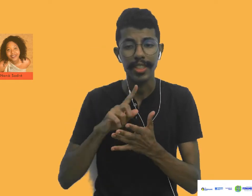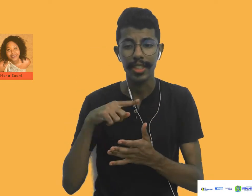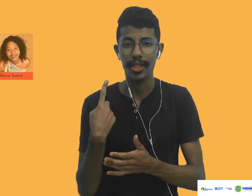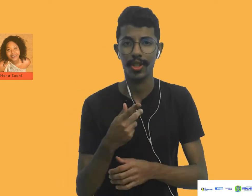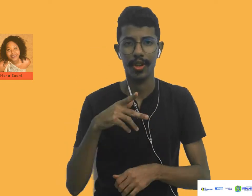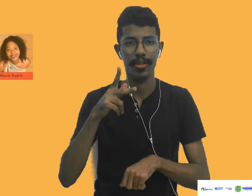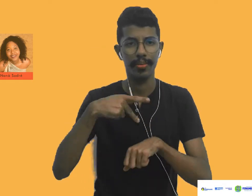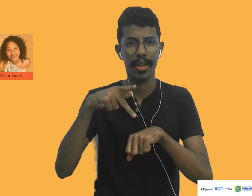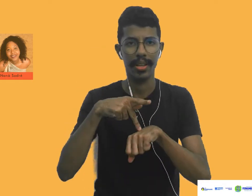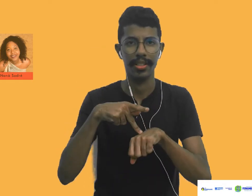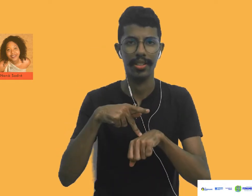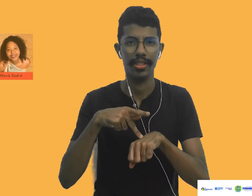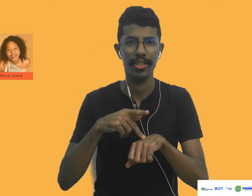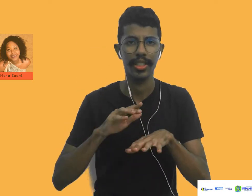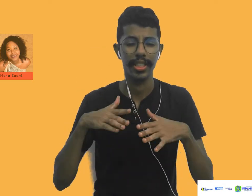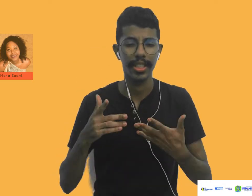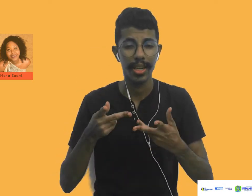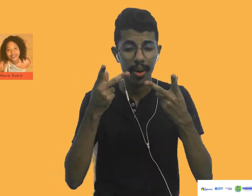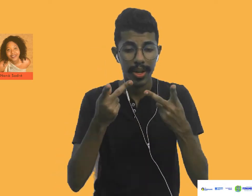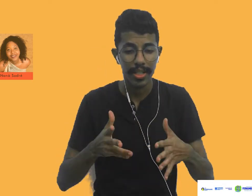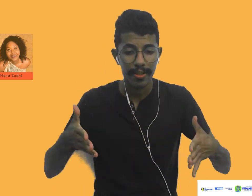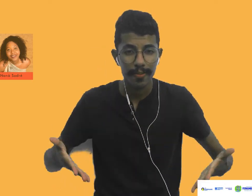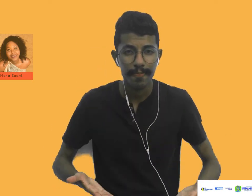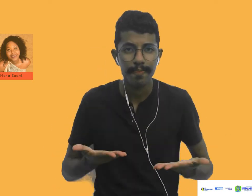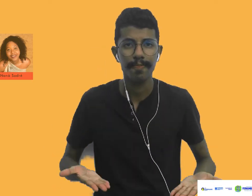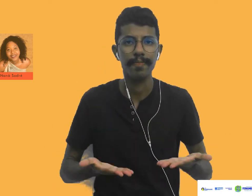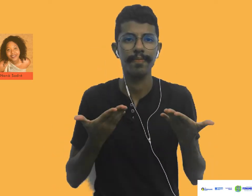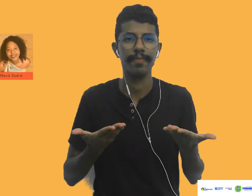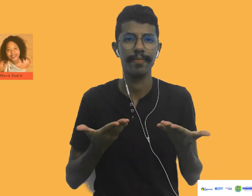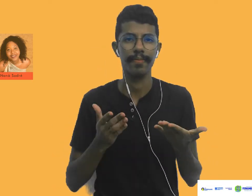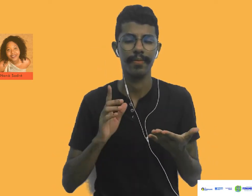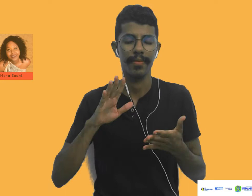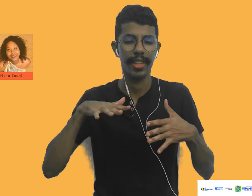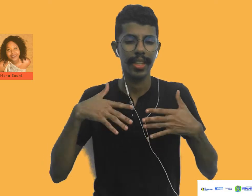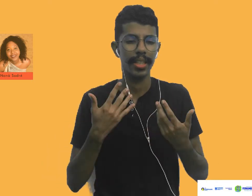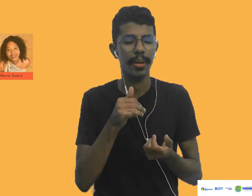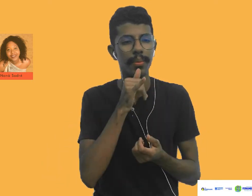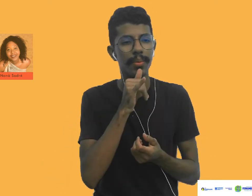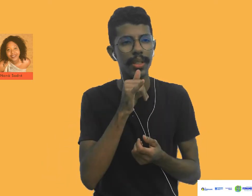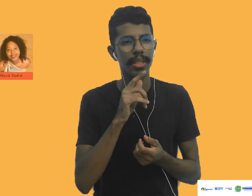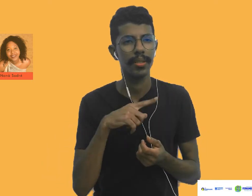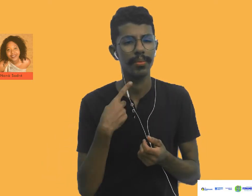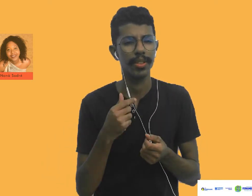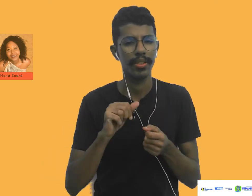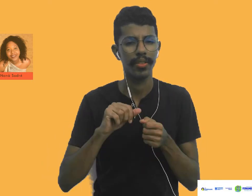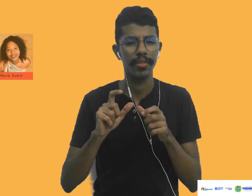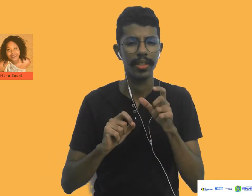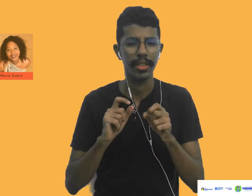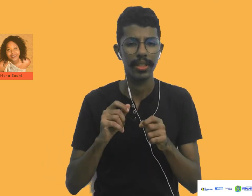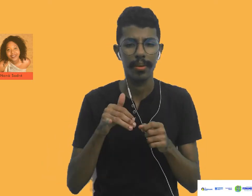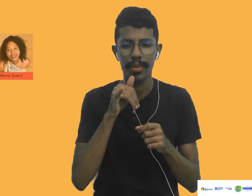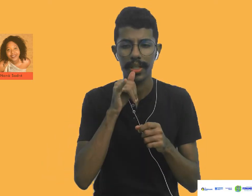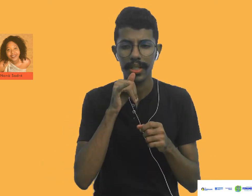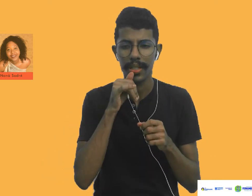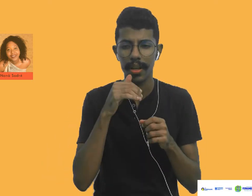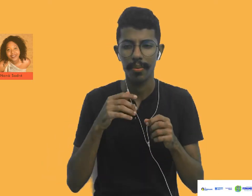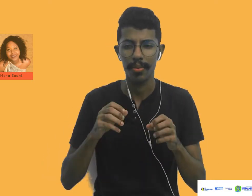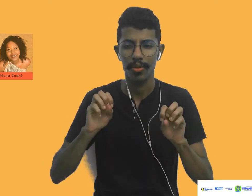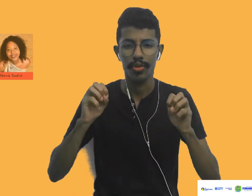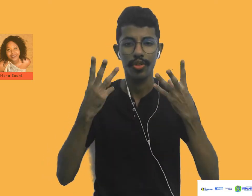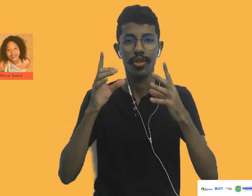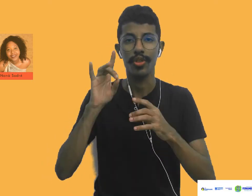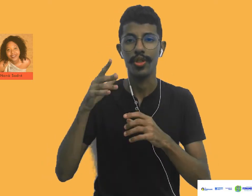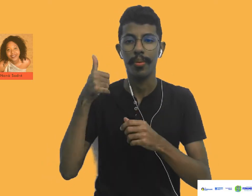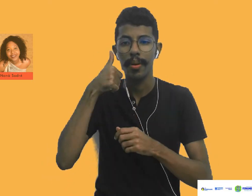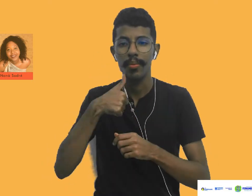existência nesse país, né? Então, isso me motiva. Então, quando a gente faz o